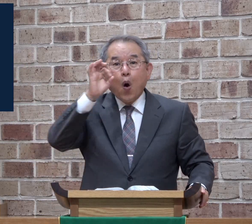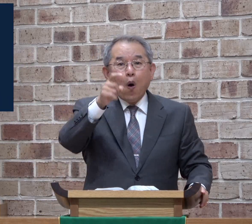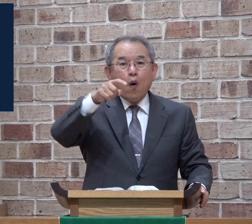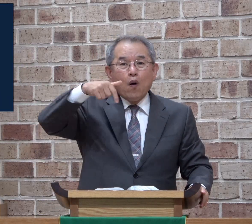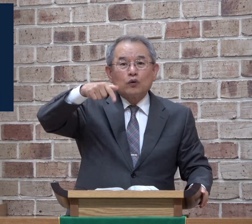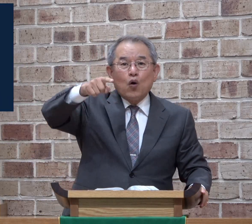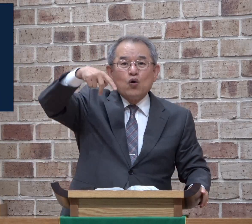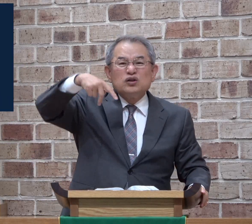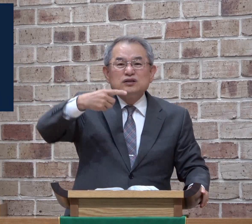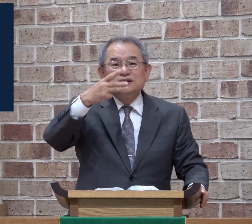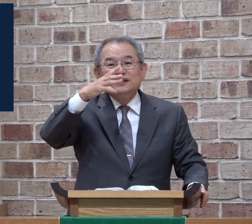어거스틴이